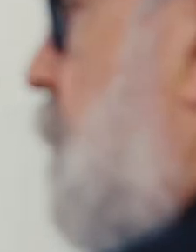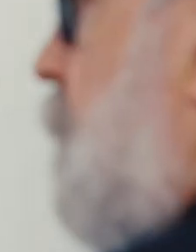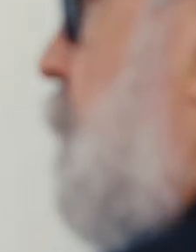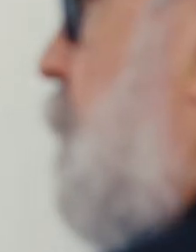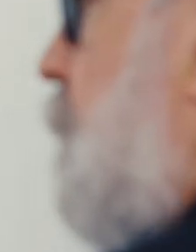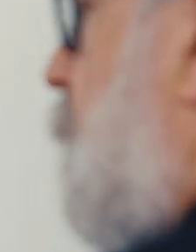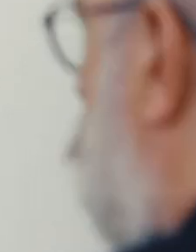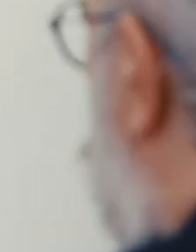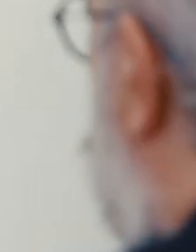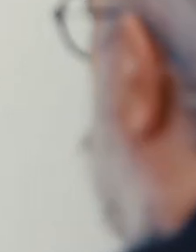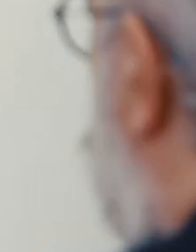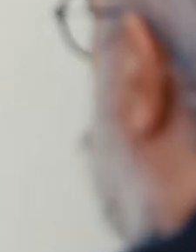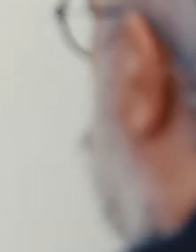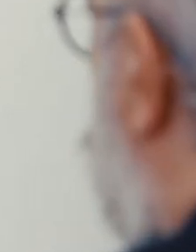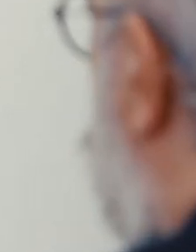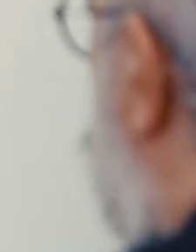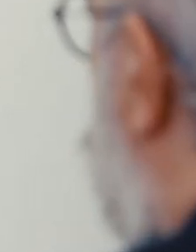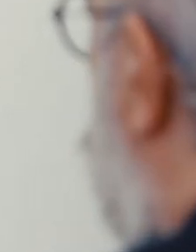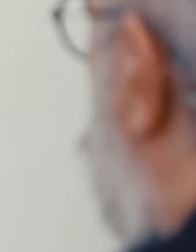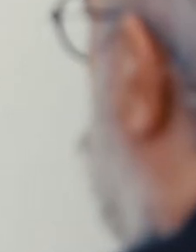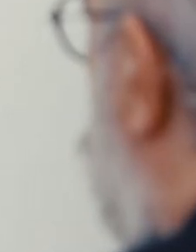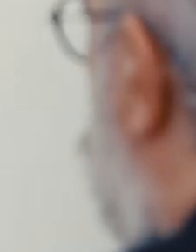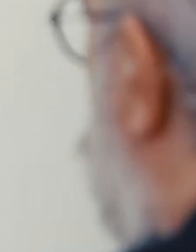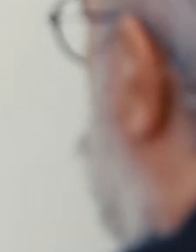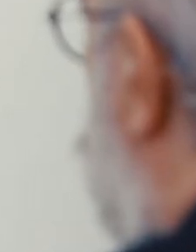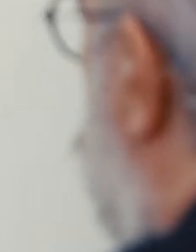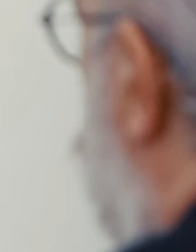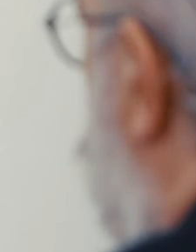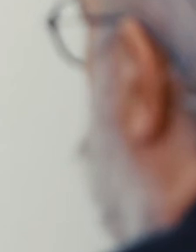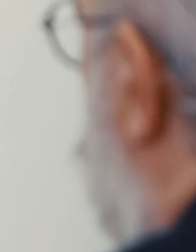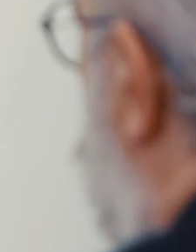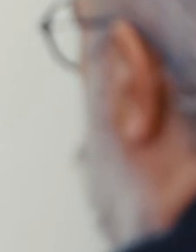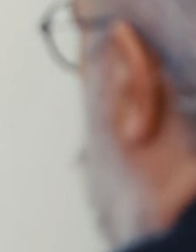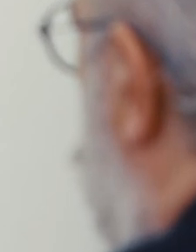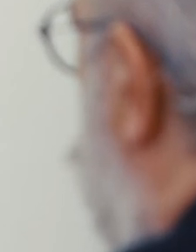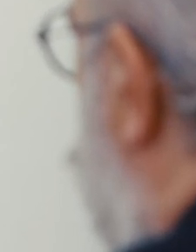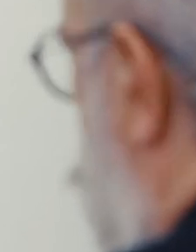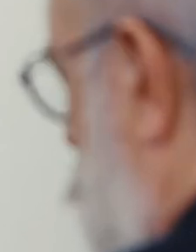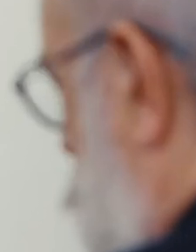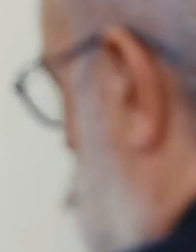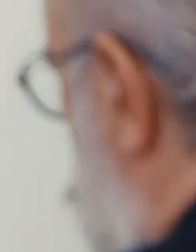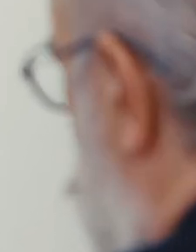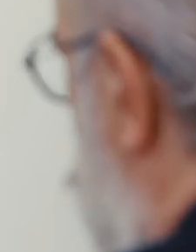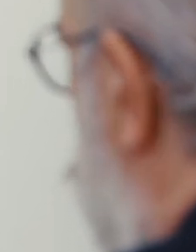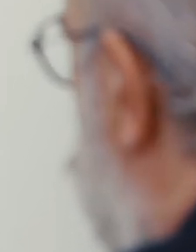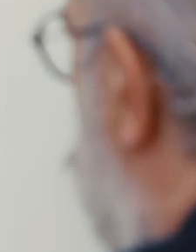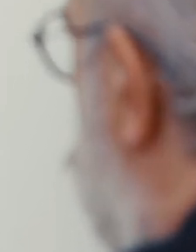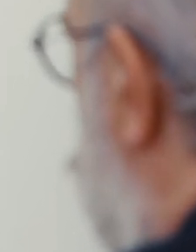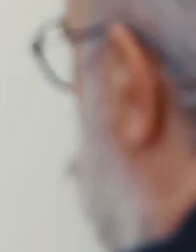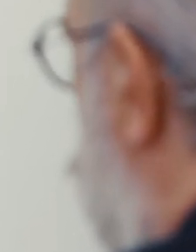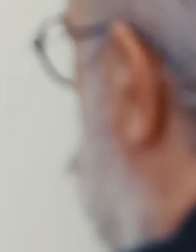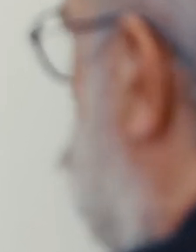principio, eso somos casi estatutariamente nosotros, Funteso, Fundación Tecnología Social. Si os imagináis detrás de la O una R y una